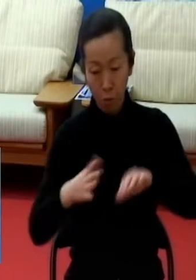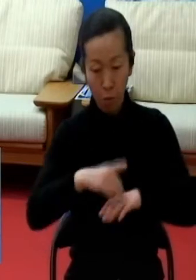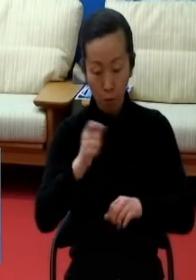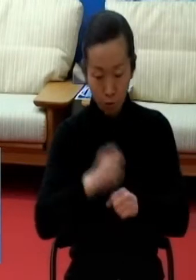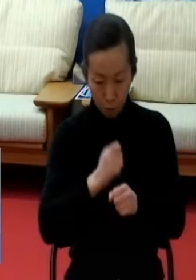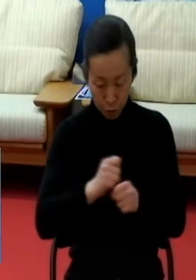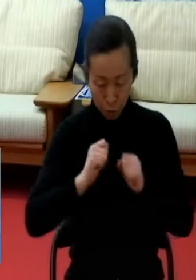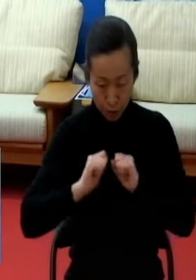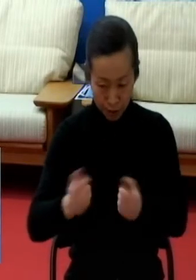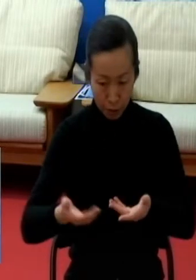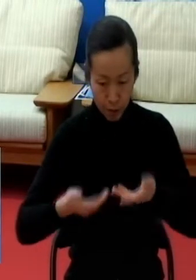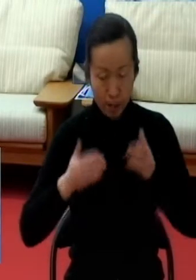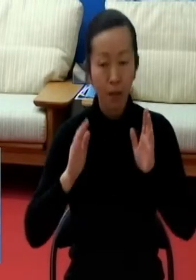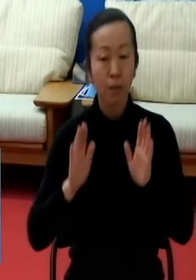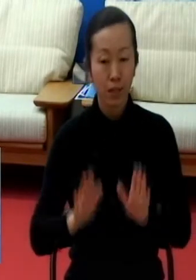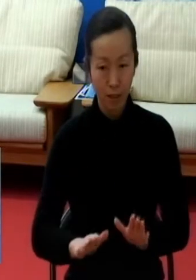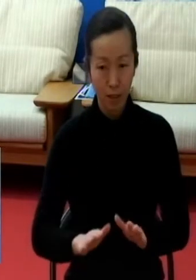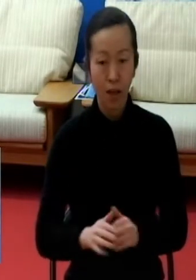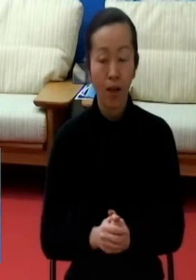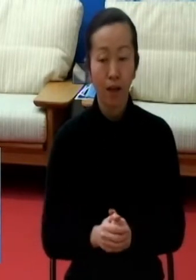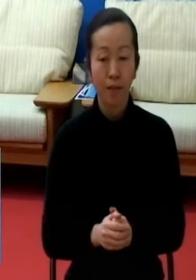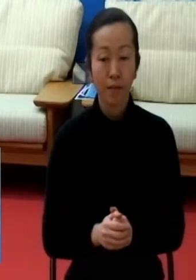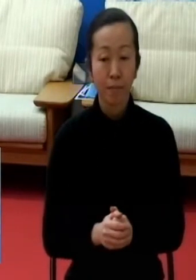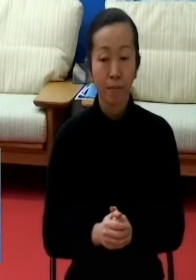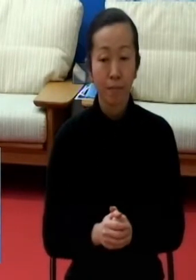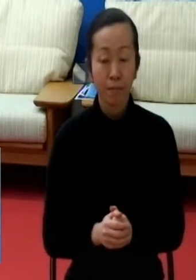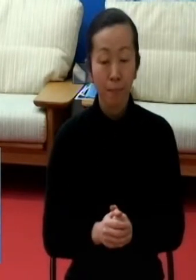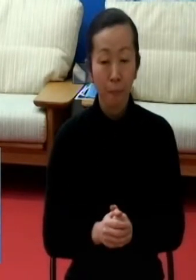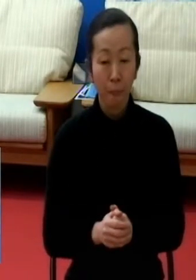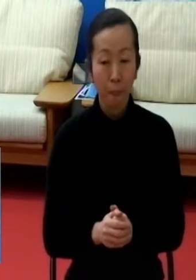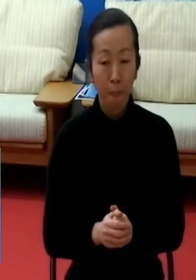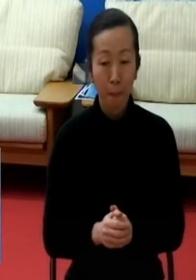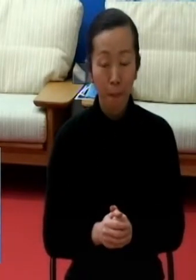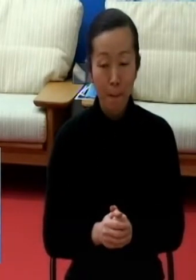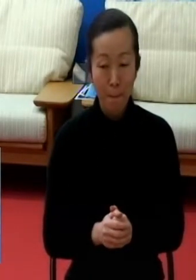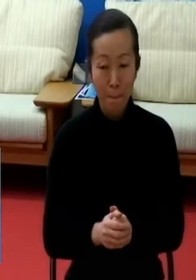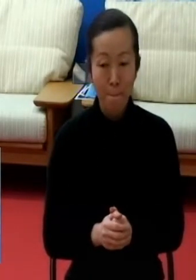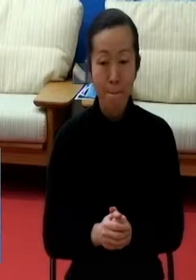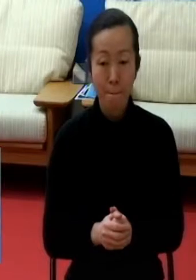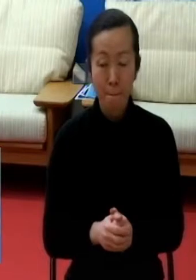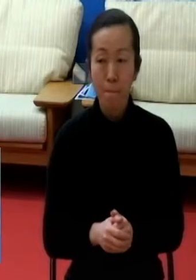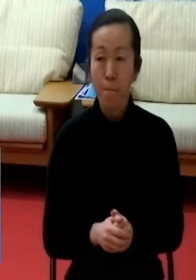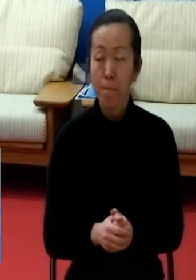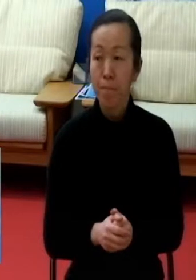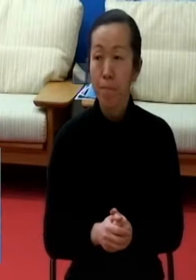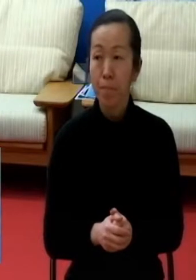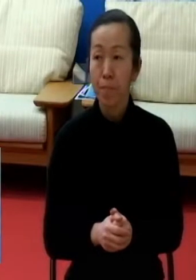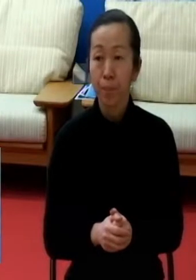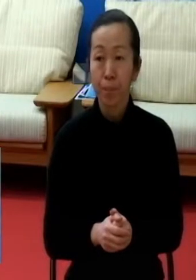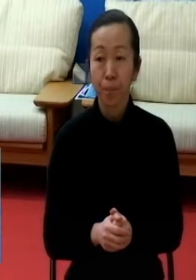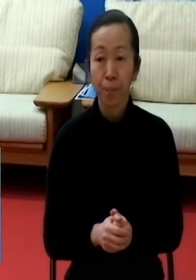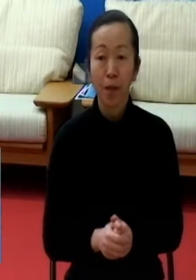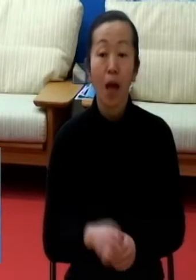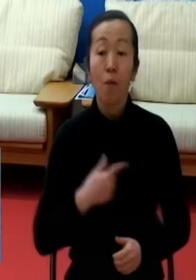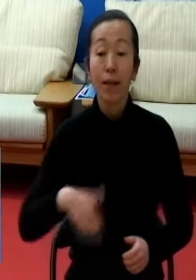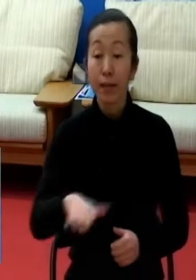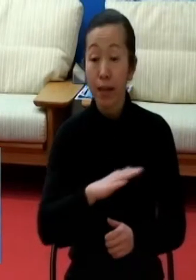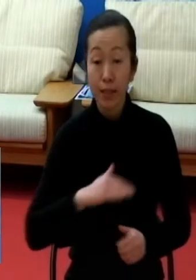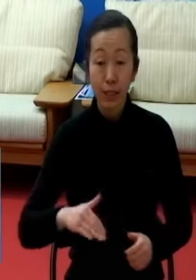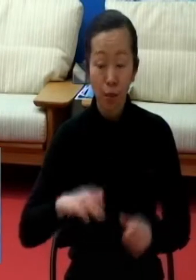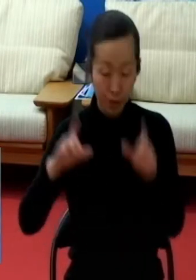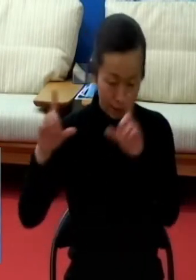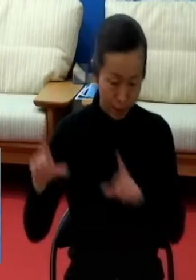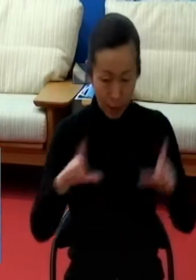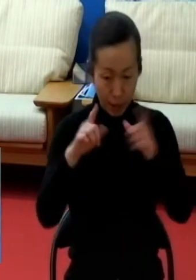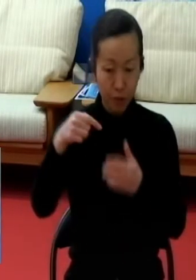ました。 그러니까 우리 삶의 문제가 왔을 때, 내 인생의 문제가 왔을 때 창조주 하나님 앞에 서면 회복시키신다는 거예요. 私たちの生